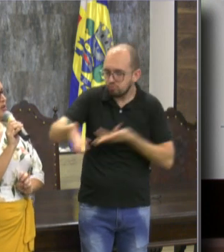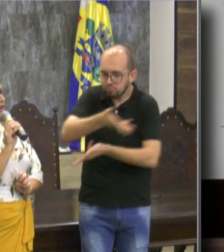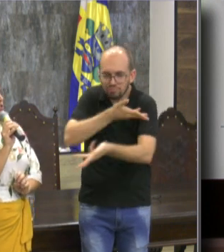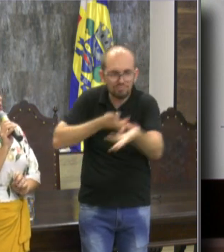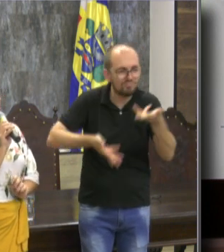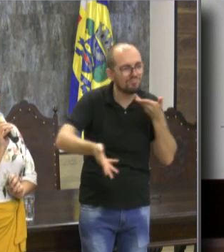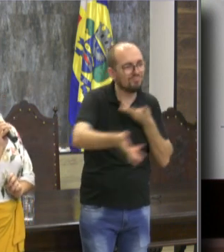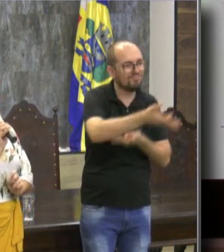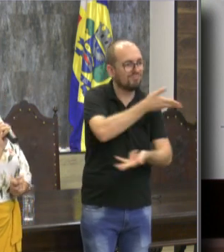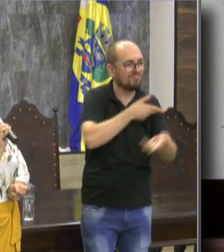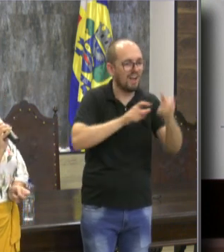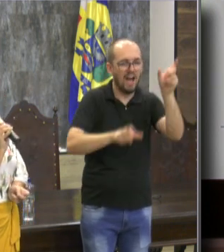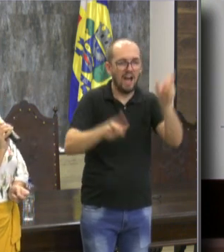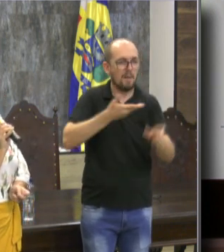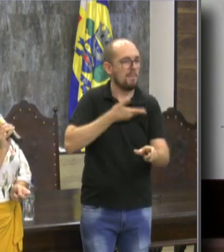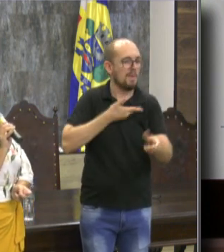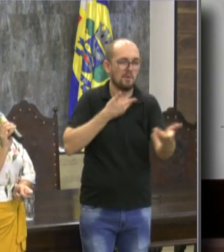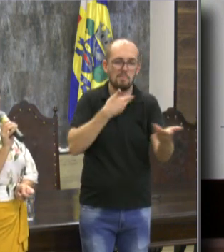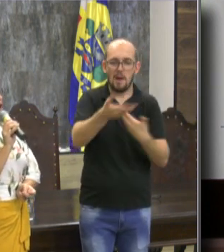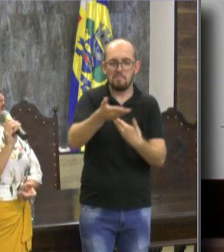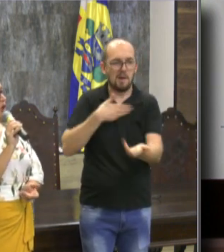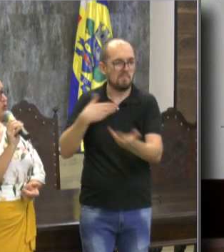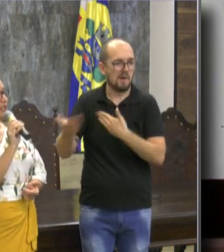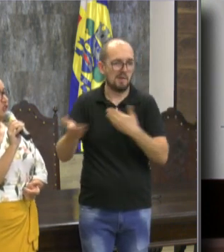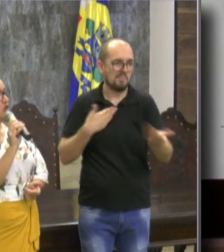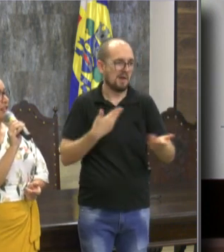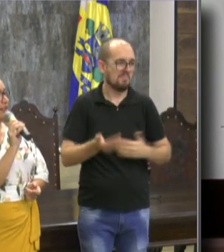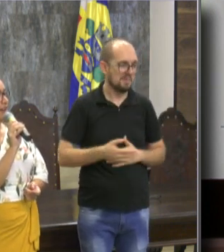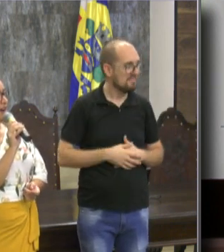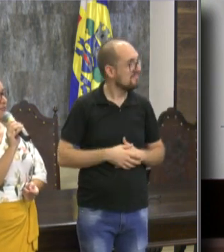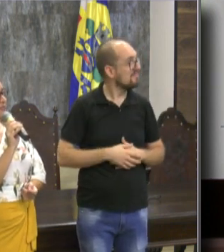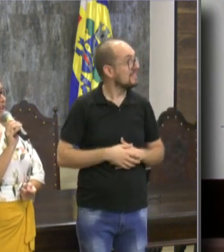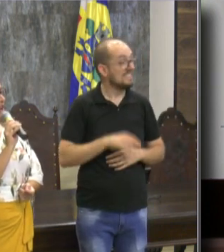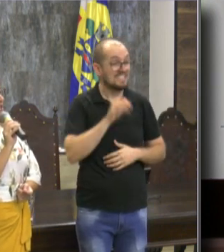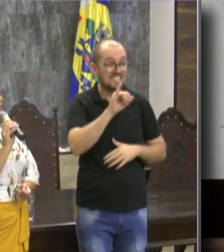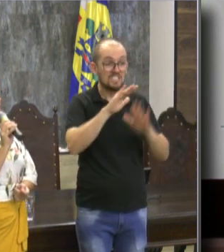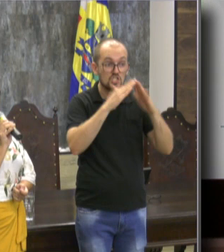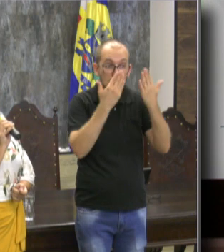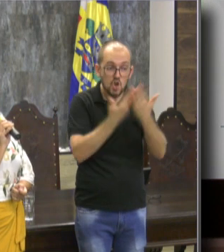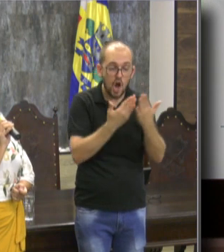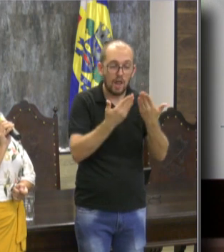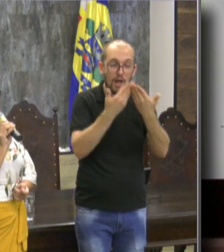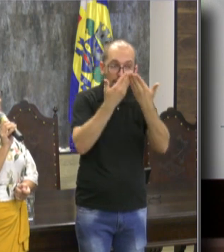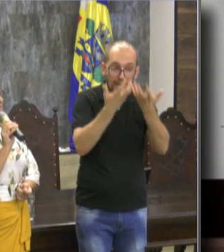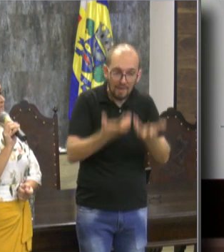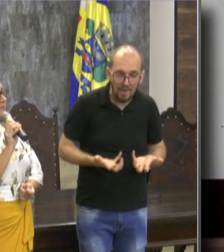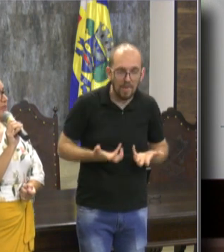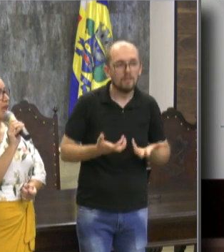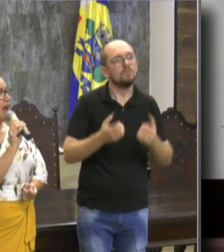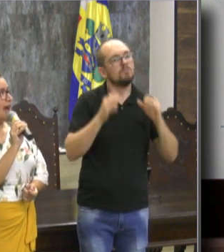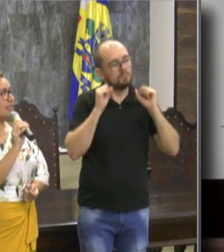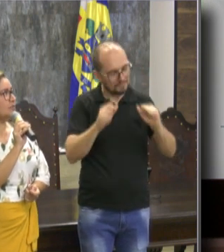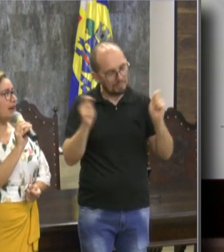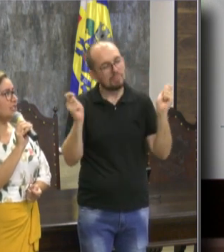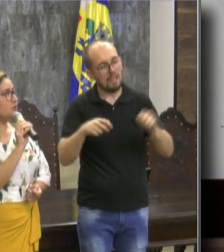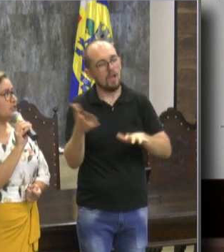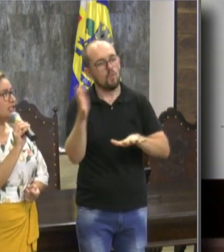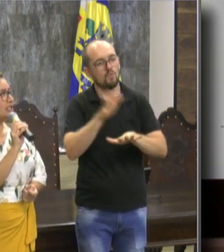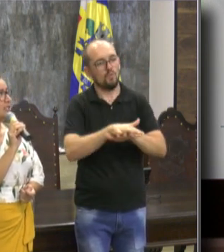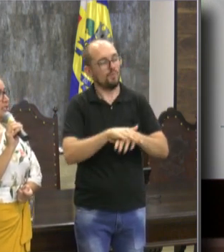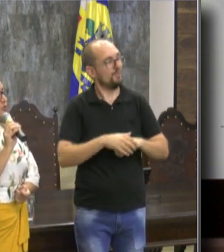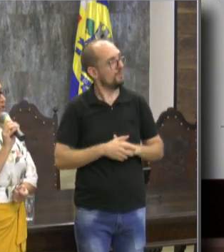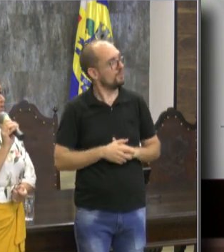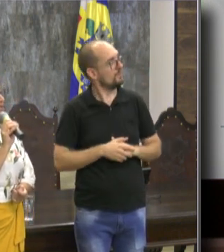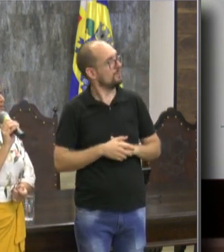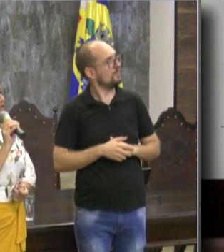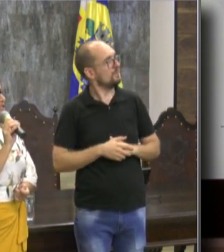gente conhece um pouco do mundo dele. Quando a escola quer, ela pode incluir. As mais